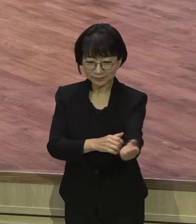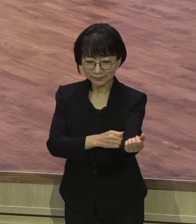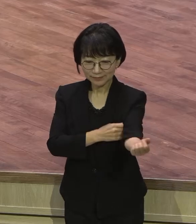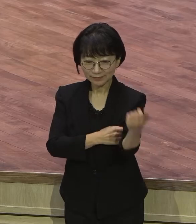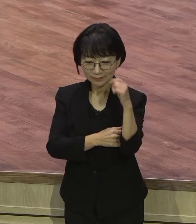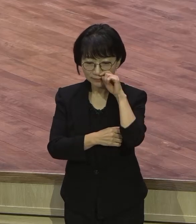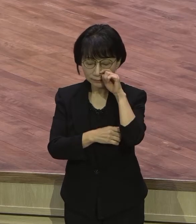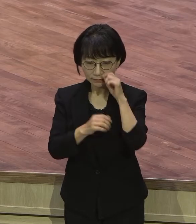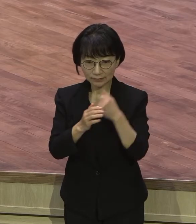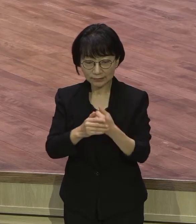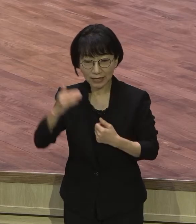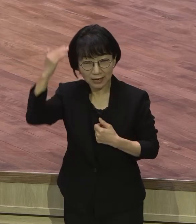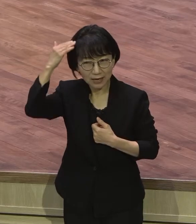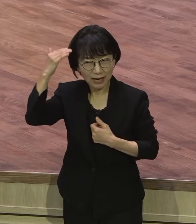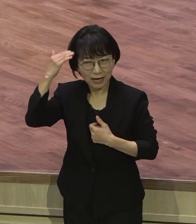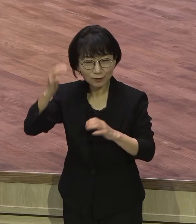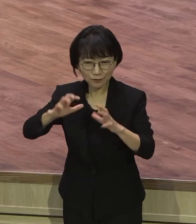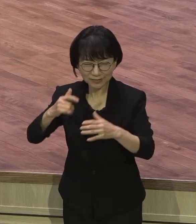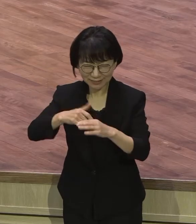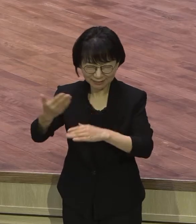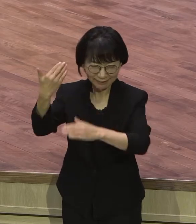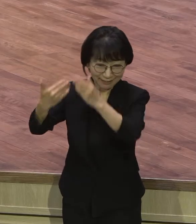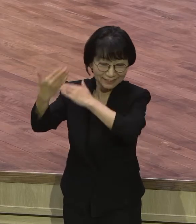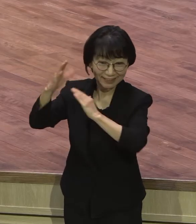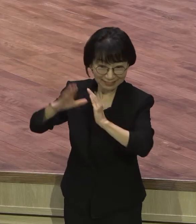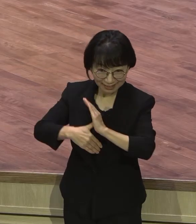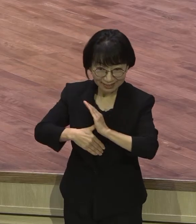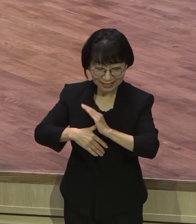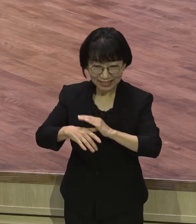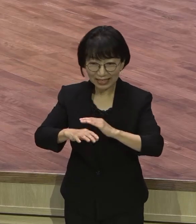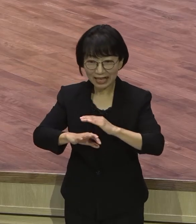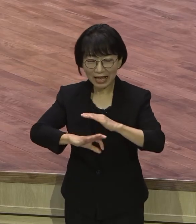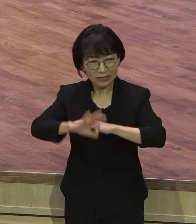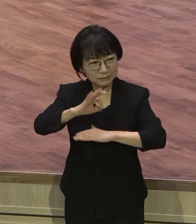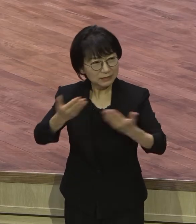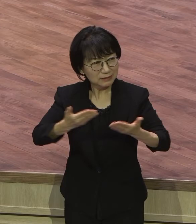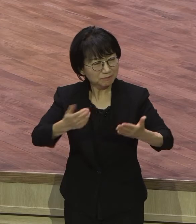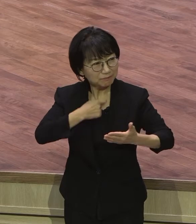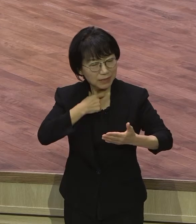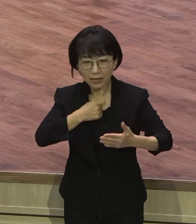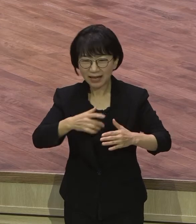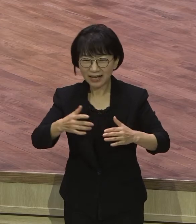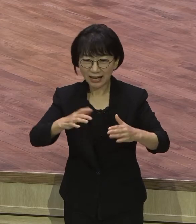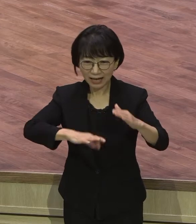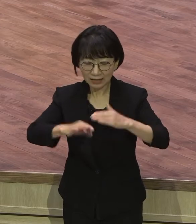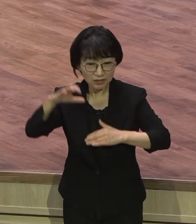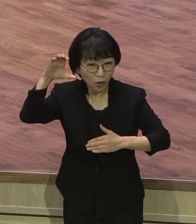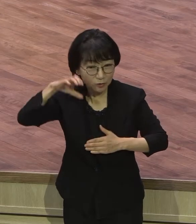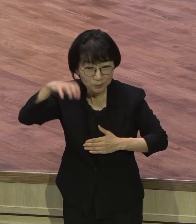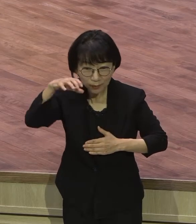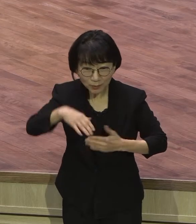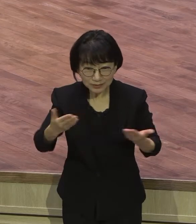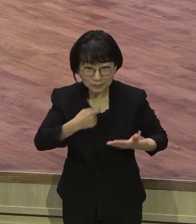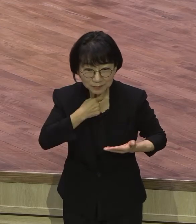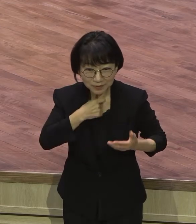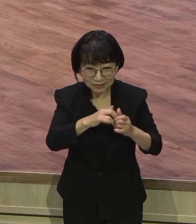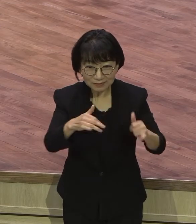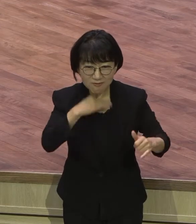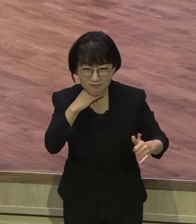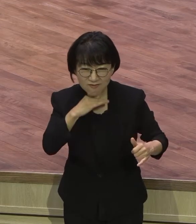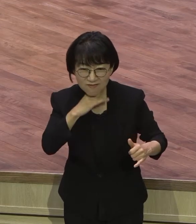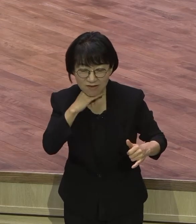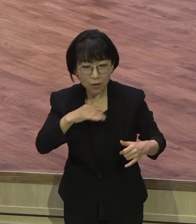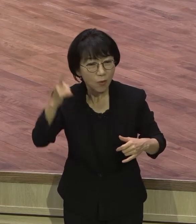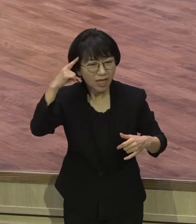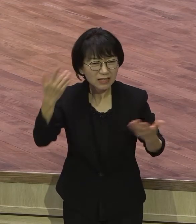여러분 아침 일할 일거리 찾으려고 많이 모이잖아요. 저 영등포 가면 많이 모이잖아요. 그때도 그랬습니다.